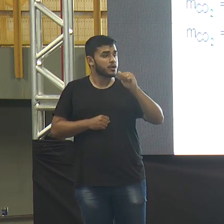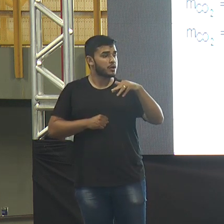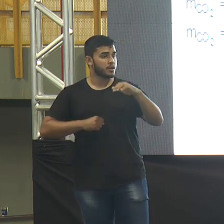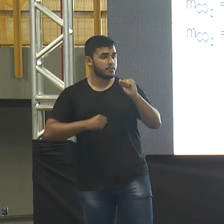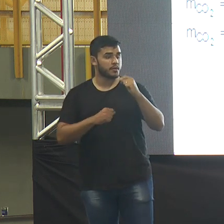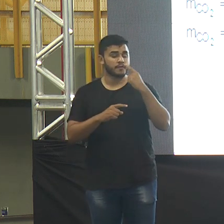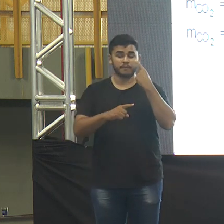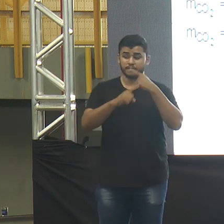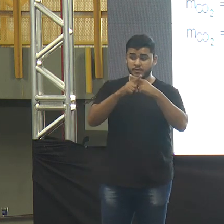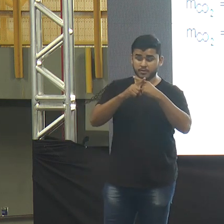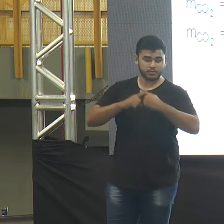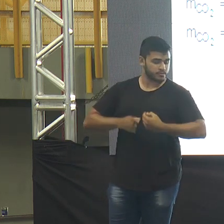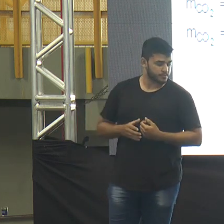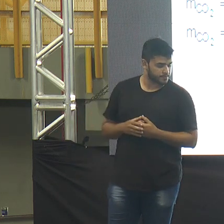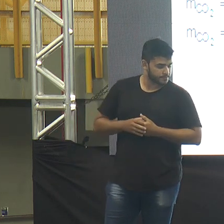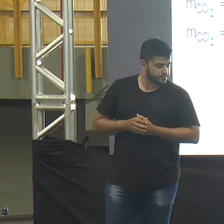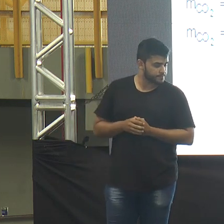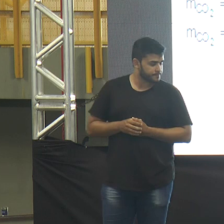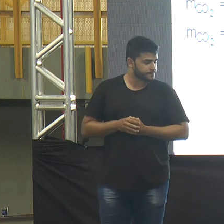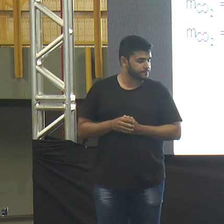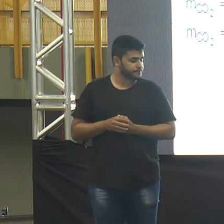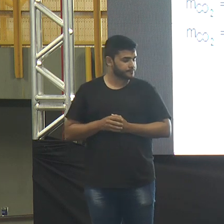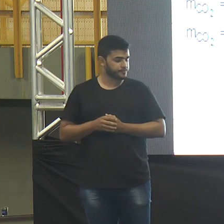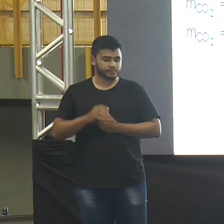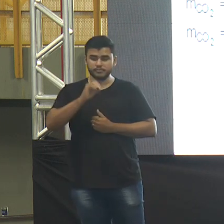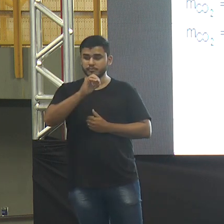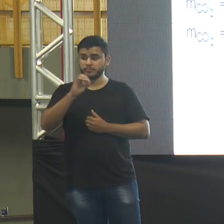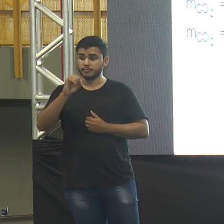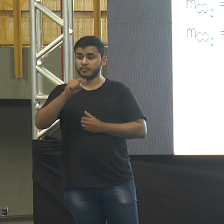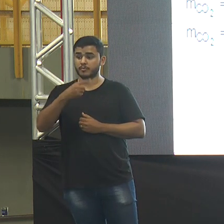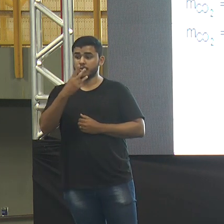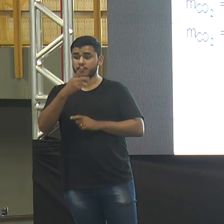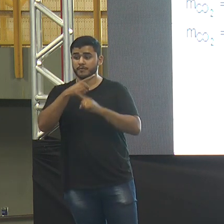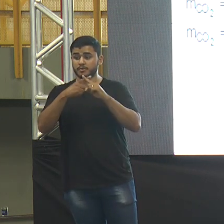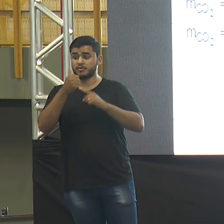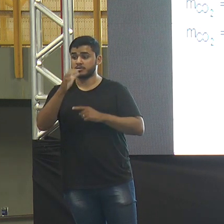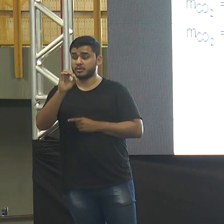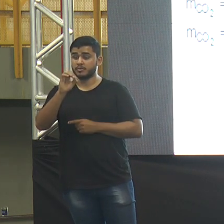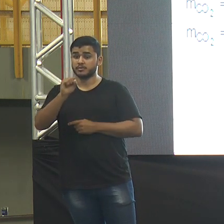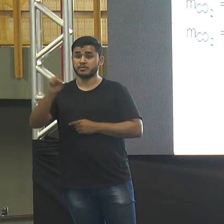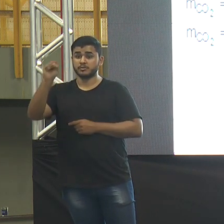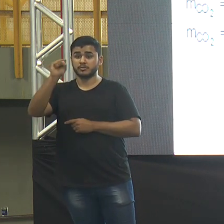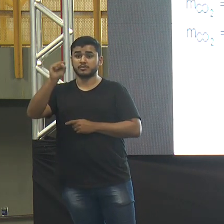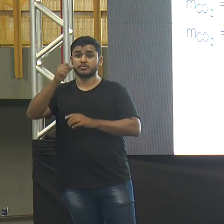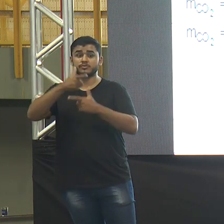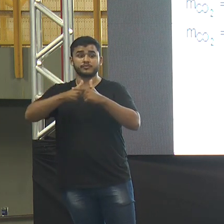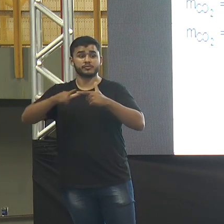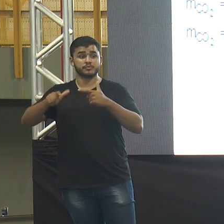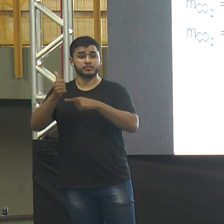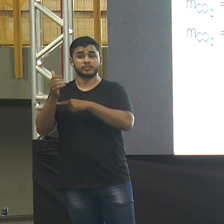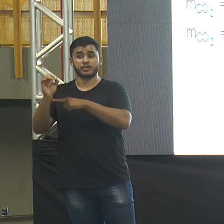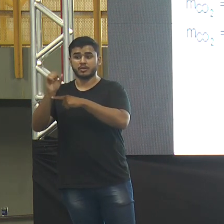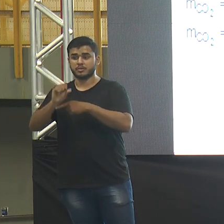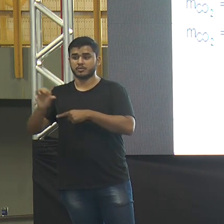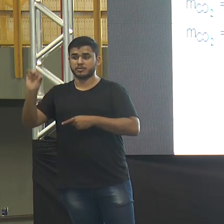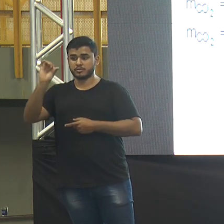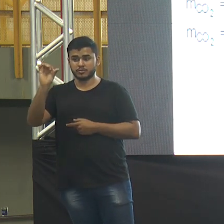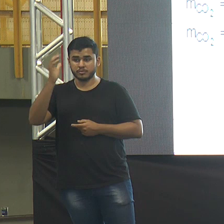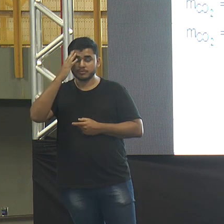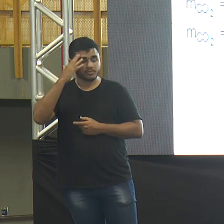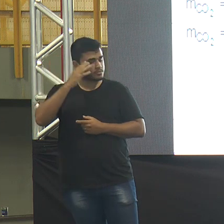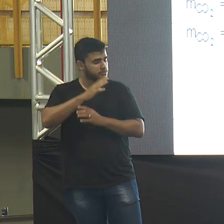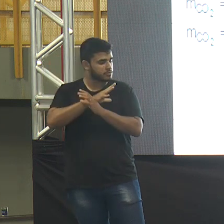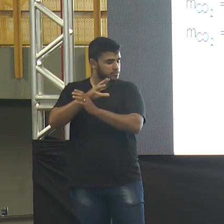0,33 vezes 10 a oitava dividido por 10 a sexta. Quanto é que eu vou ter exatamente? Eu vou ter